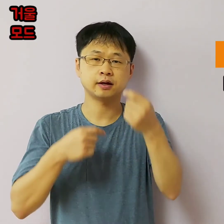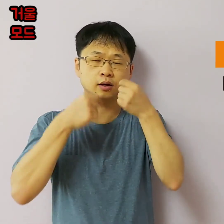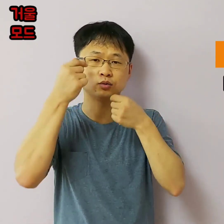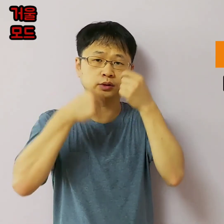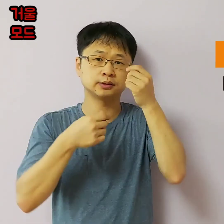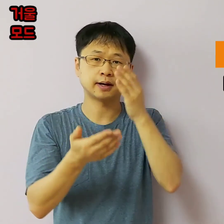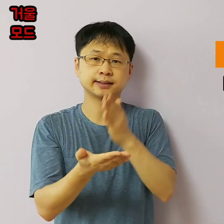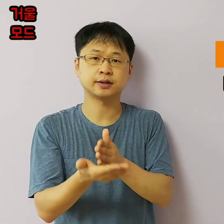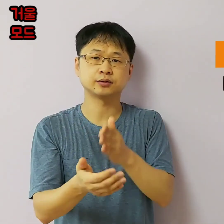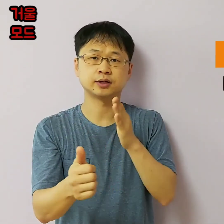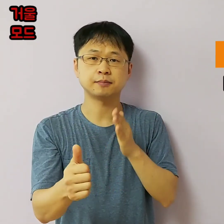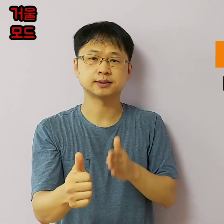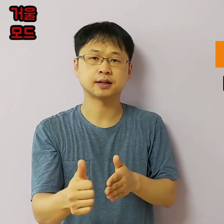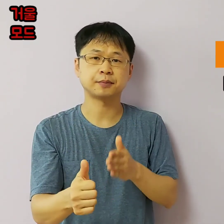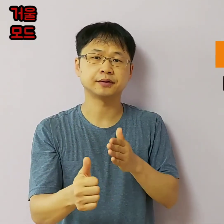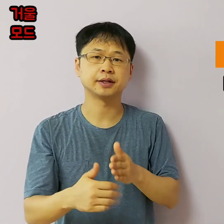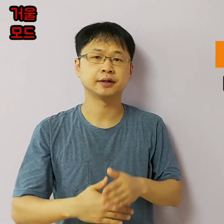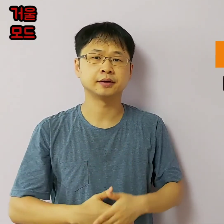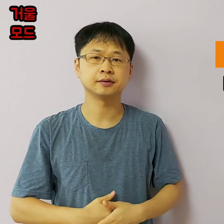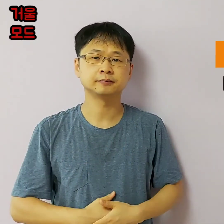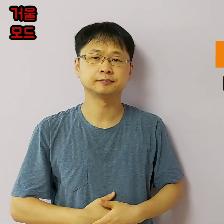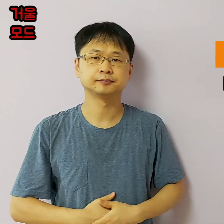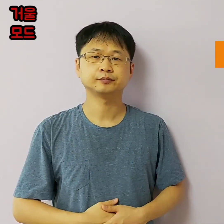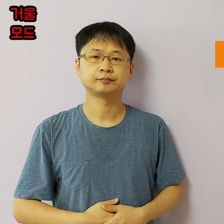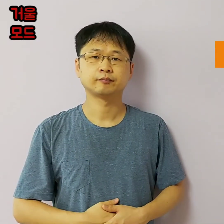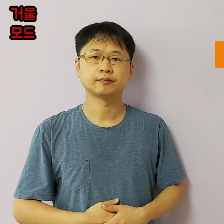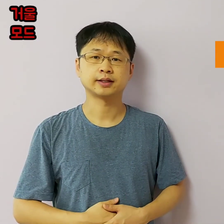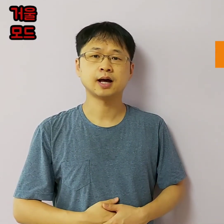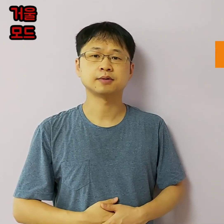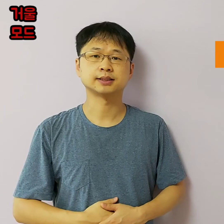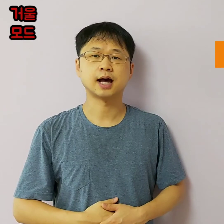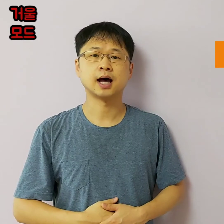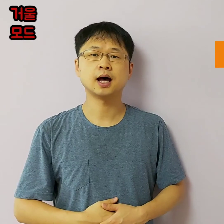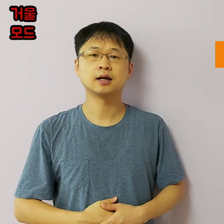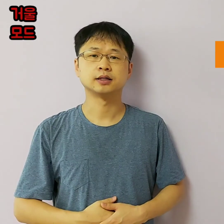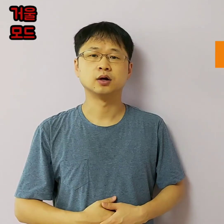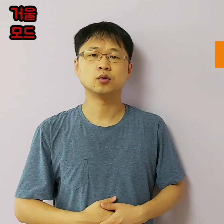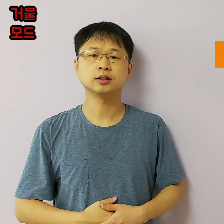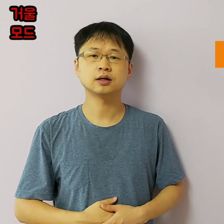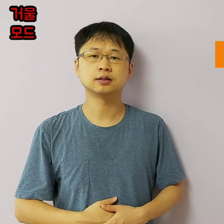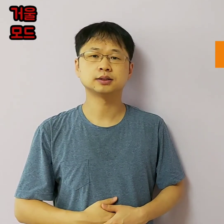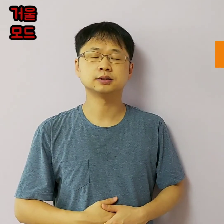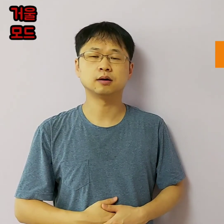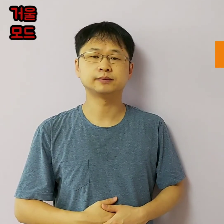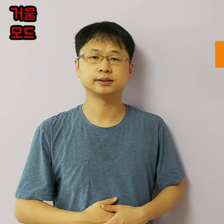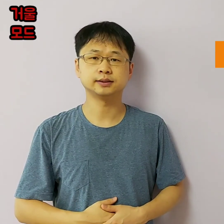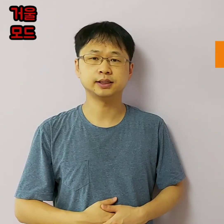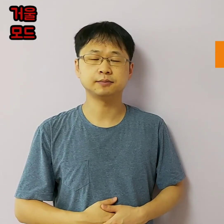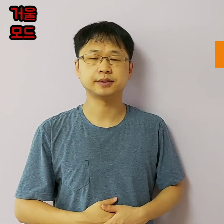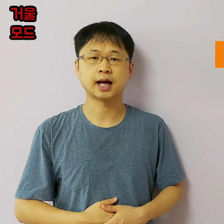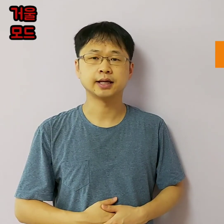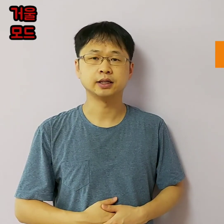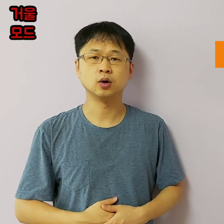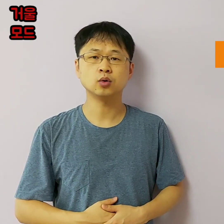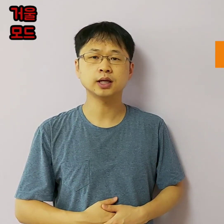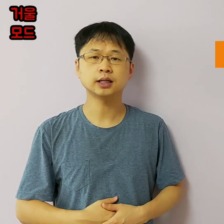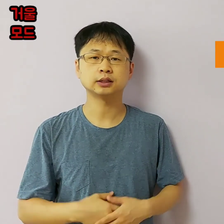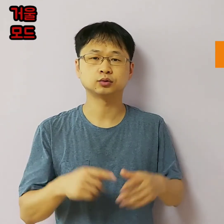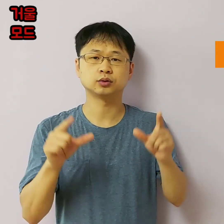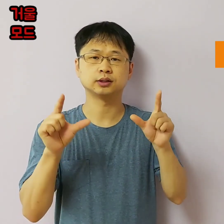그대여 울지 마세요는 앞에서 다 배웠네요. 네, 다음 가사 영원한 것은 없으니입니다. 영원하다는 수어는